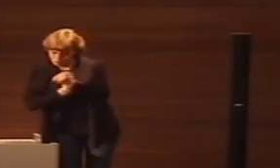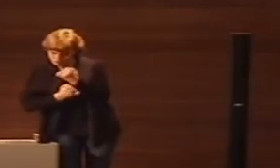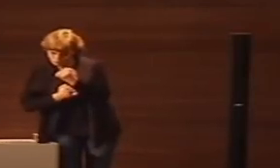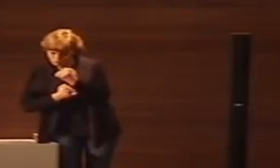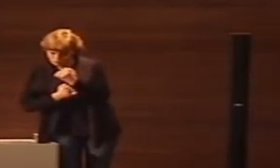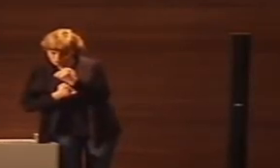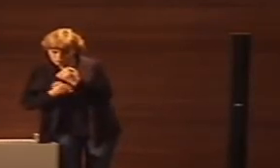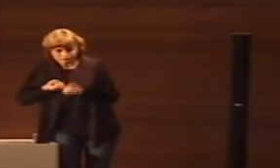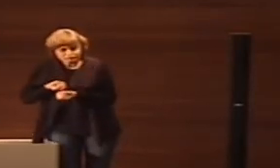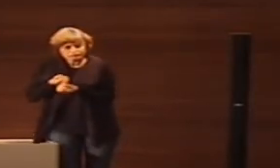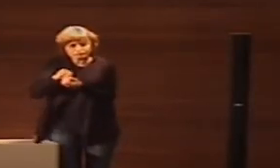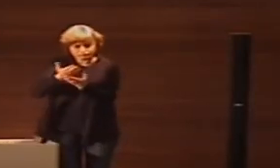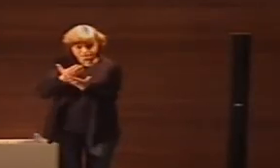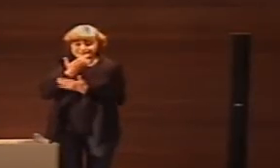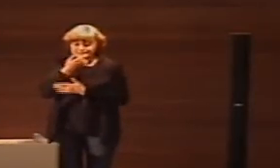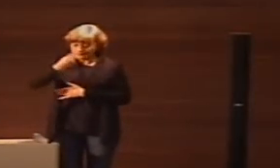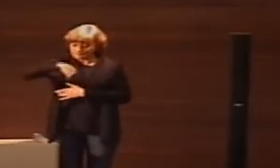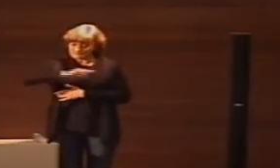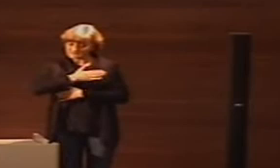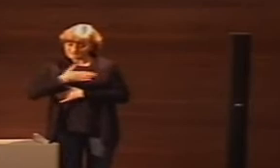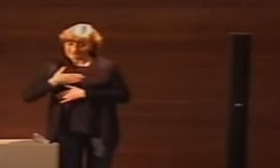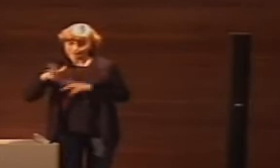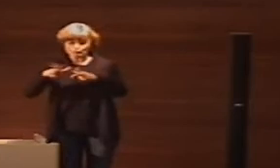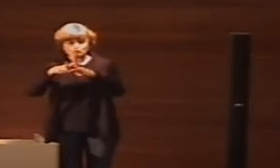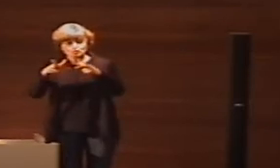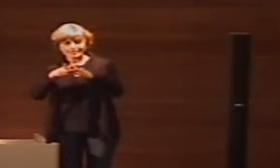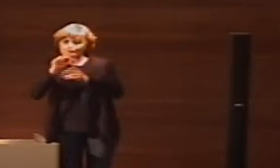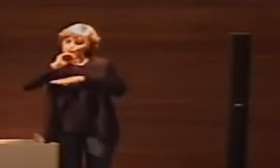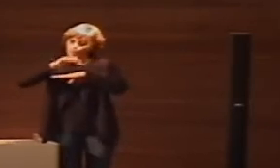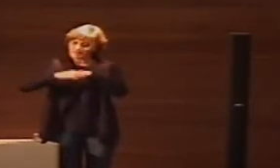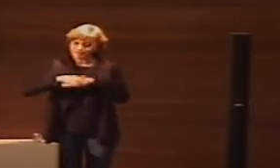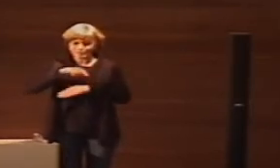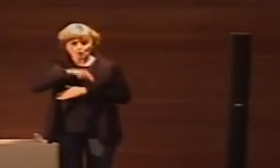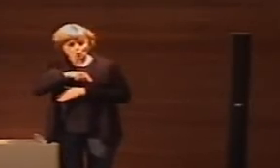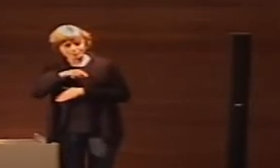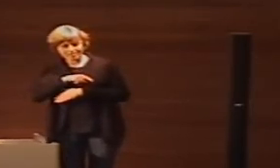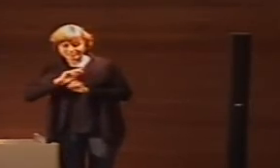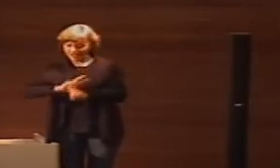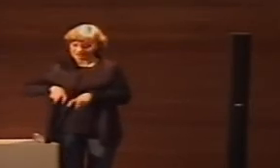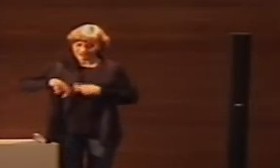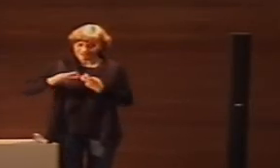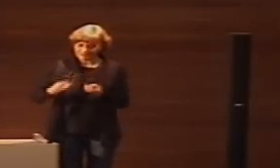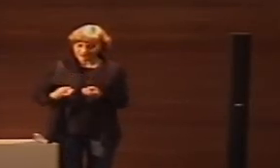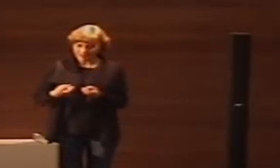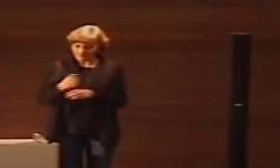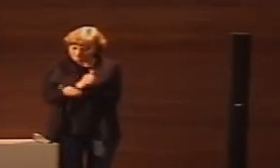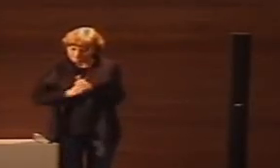administraciones reciclen, pues tenemos que conseguir, o sería preferible conseguir, que también reciclar fuese más barato que no hacerlo, ¿no?